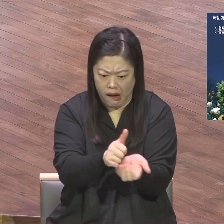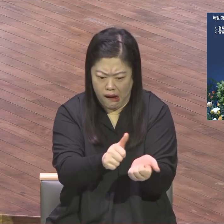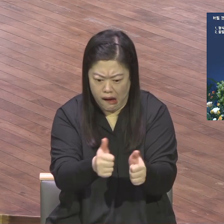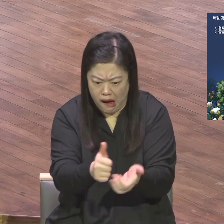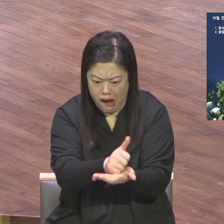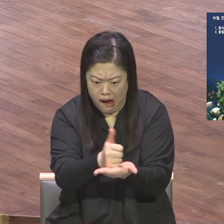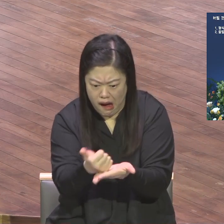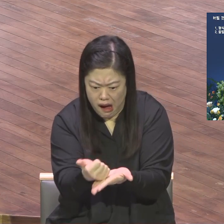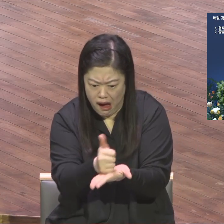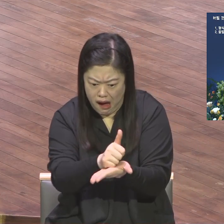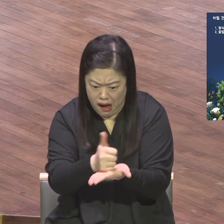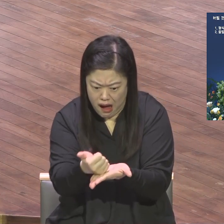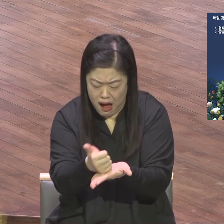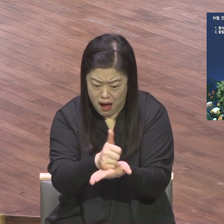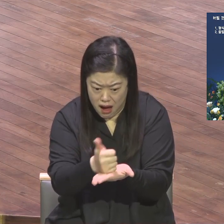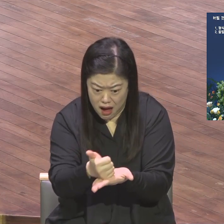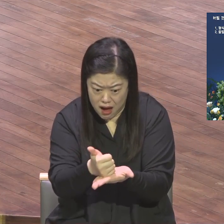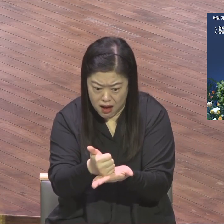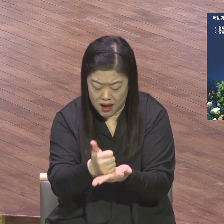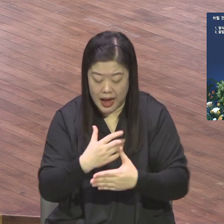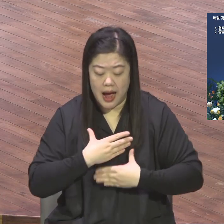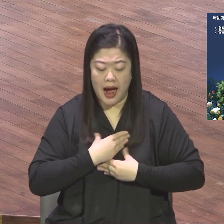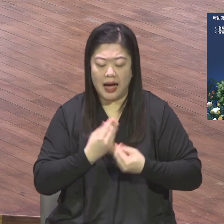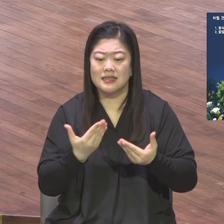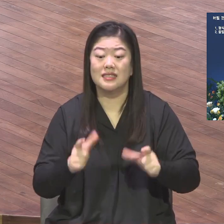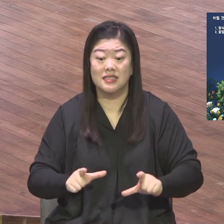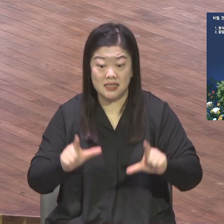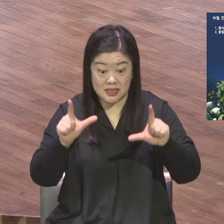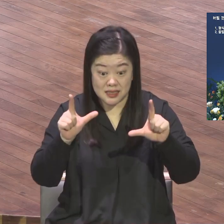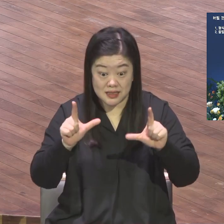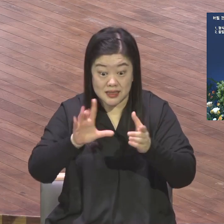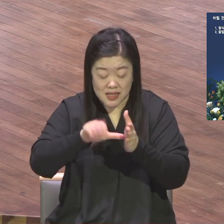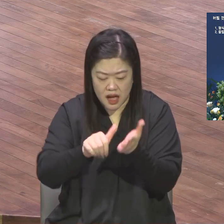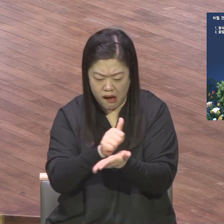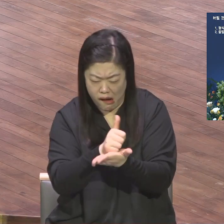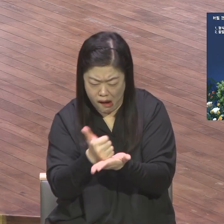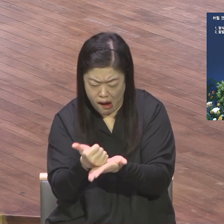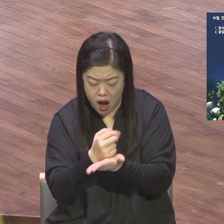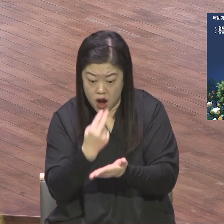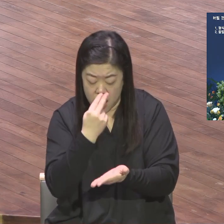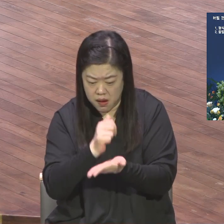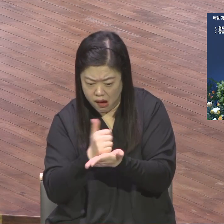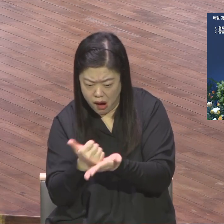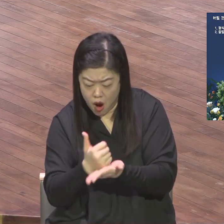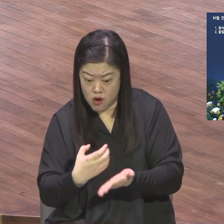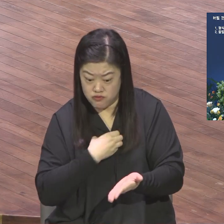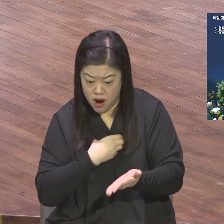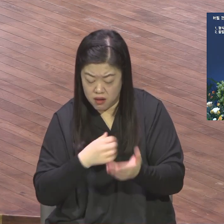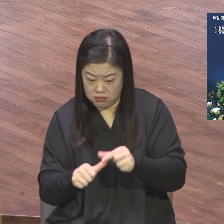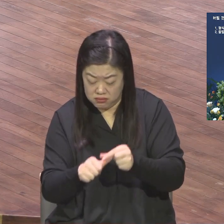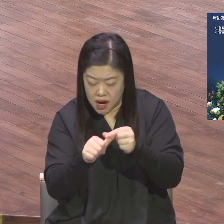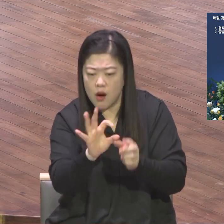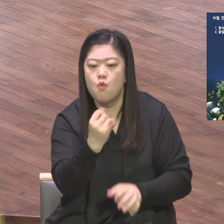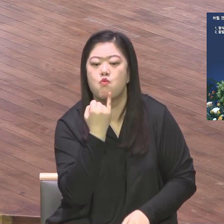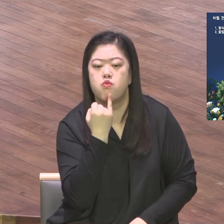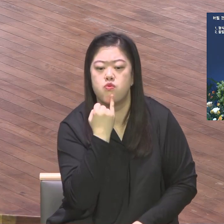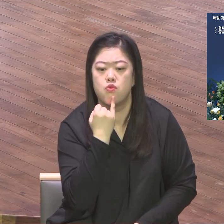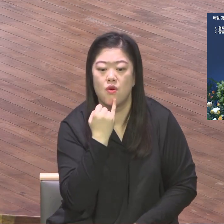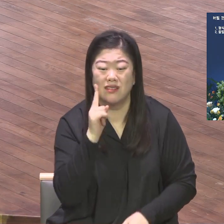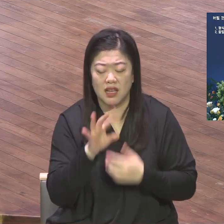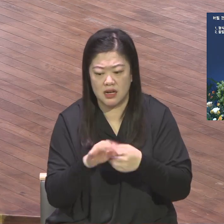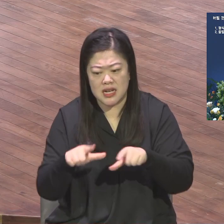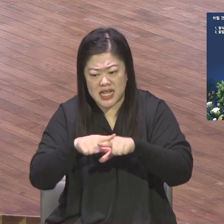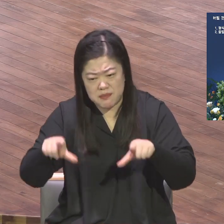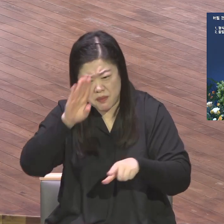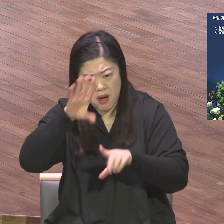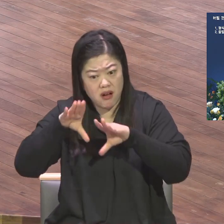있어요. 지금 한쪽 손 마른 사람 당장 생명 위험한 거 아니에요. 그냥 안식일에 고칠 이유가 없어요.